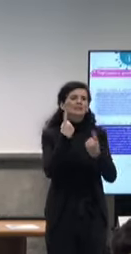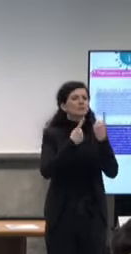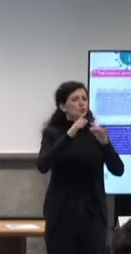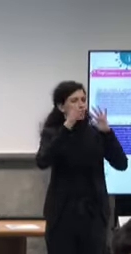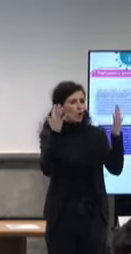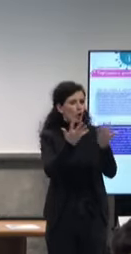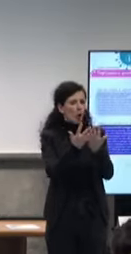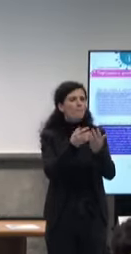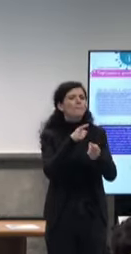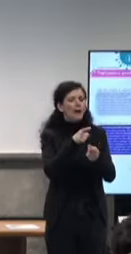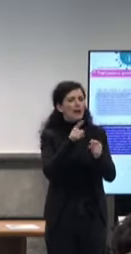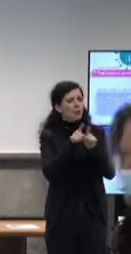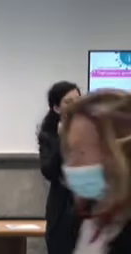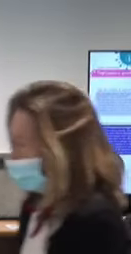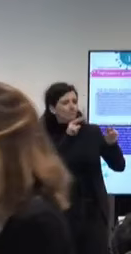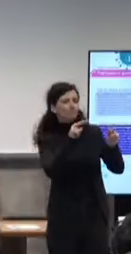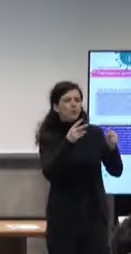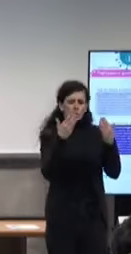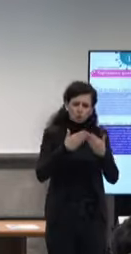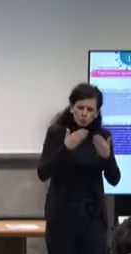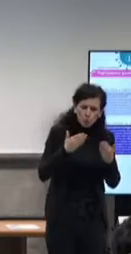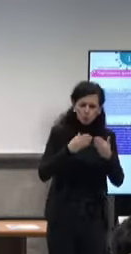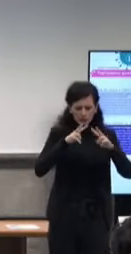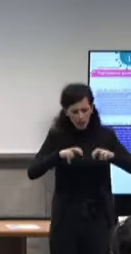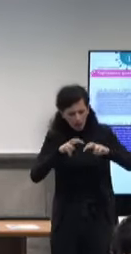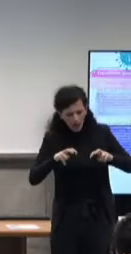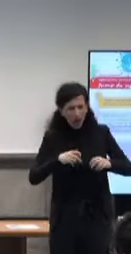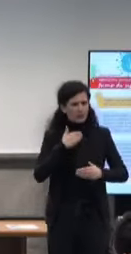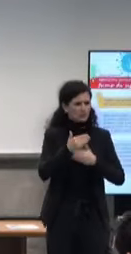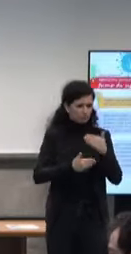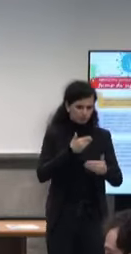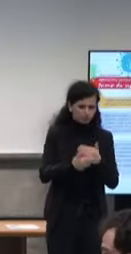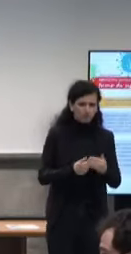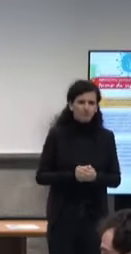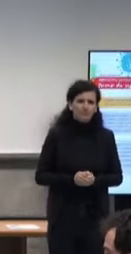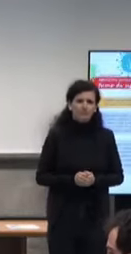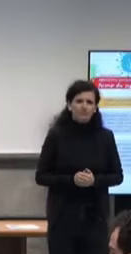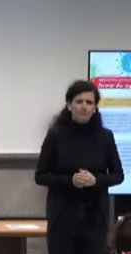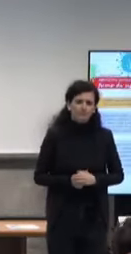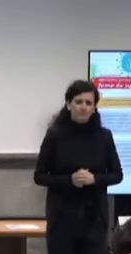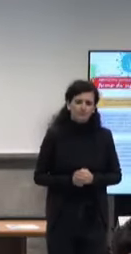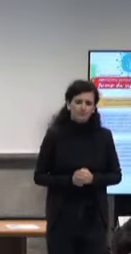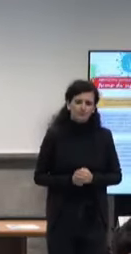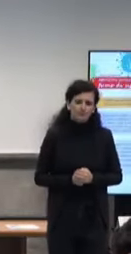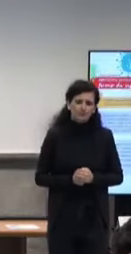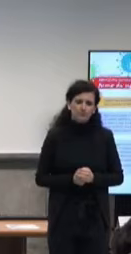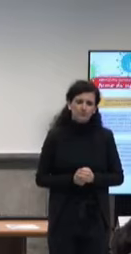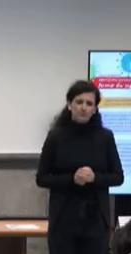tutte queste proiezioni studi analisi allora sul dato di mortalità